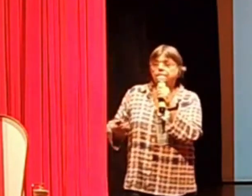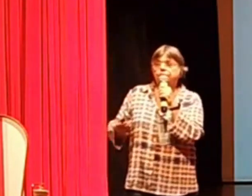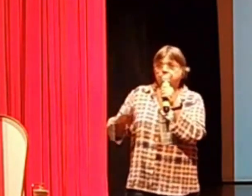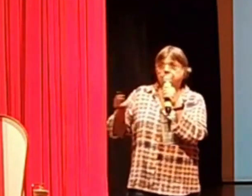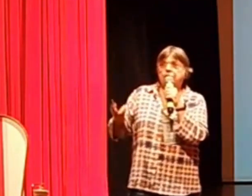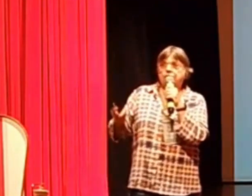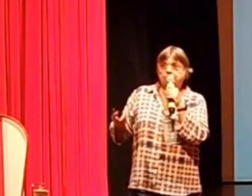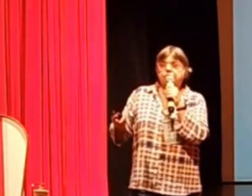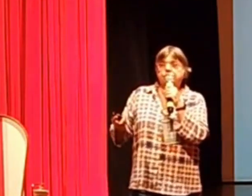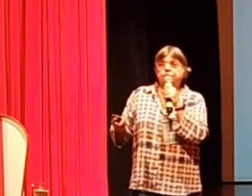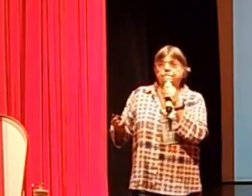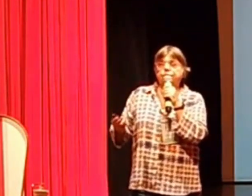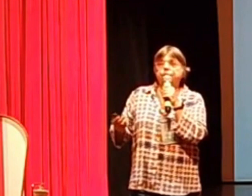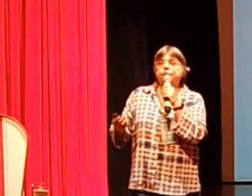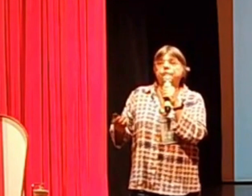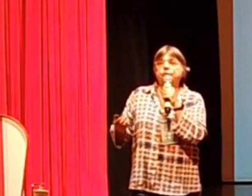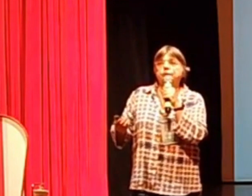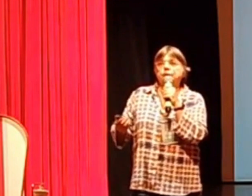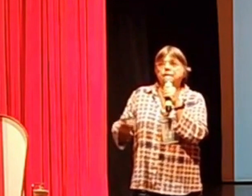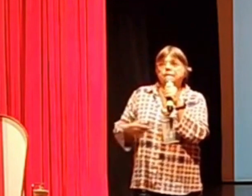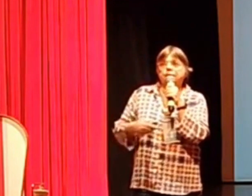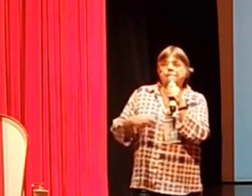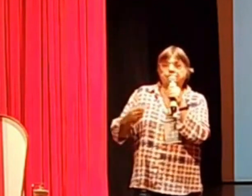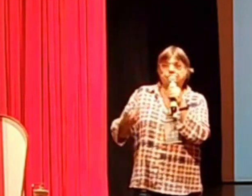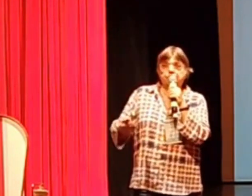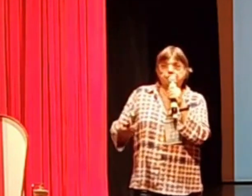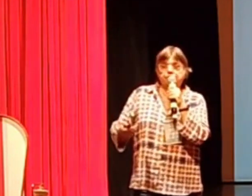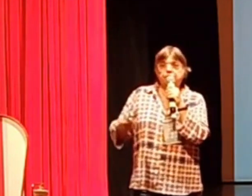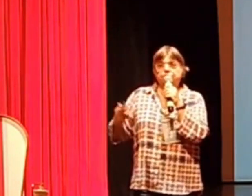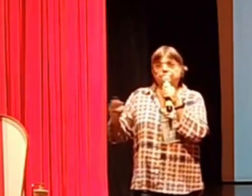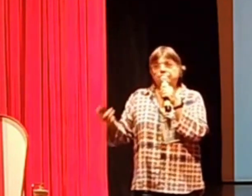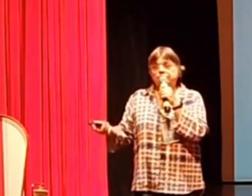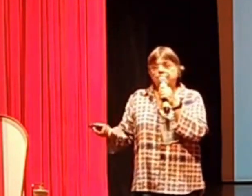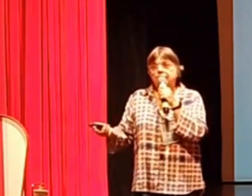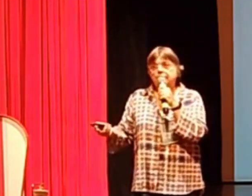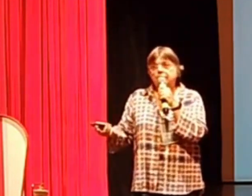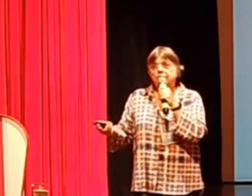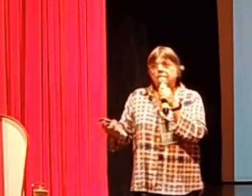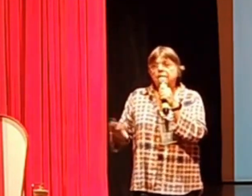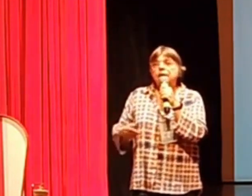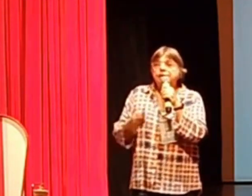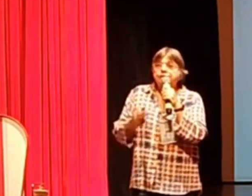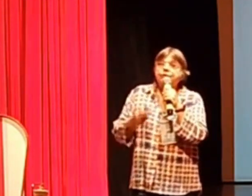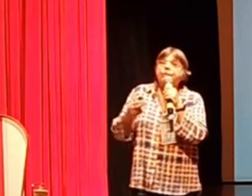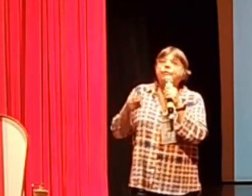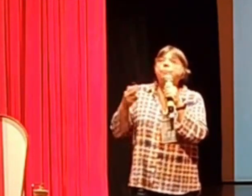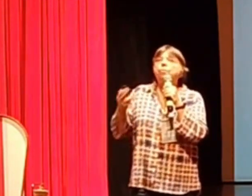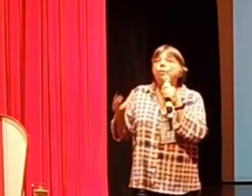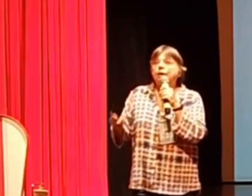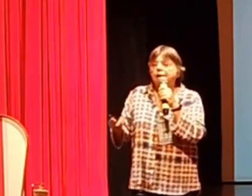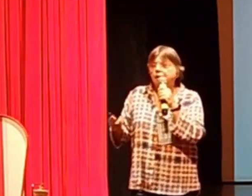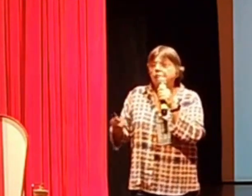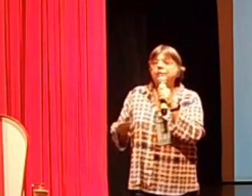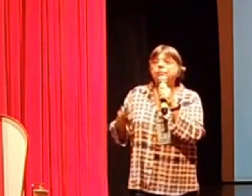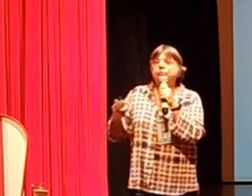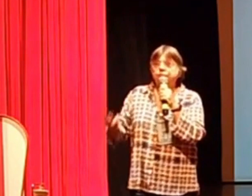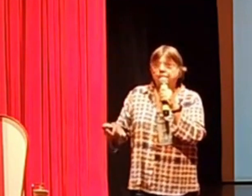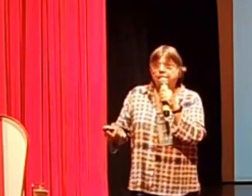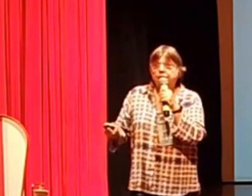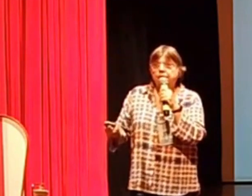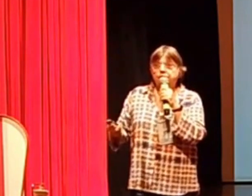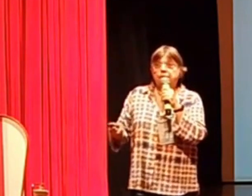85% das pessoas estavam nesses grupos, né? A maioria no Facebook e Instagram, e estavam por quê? O